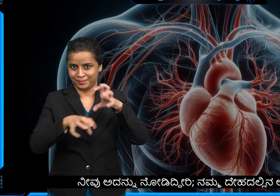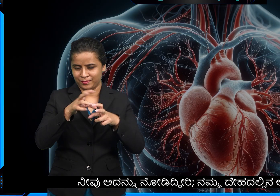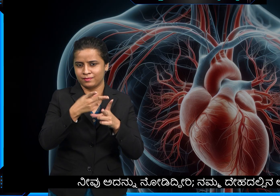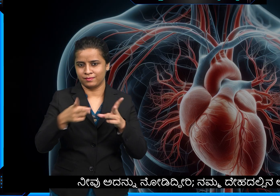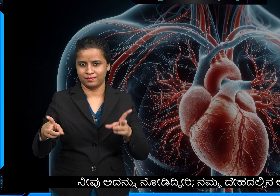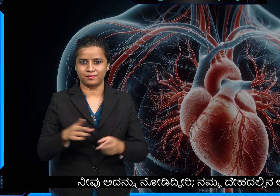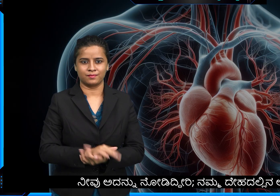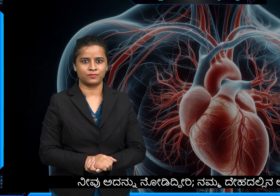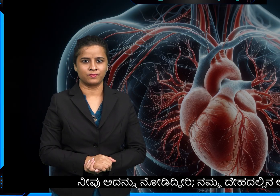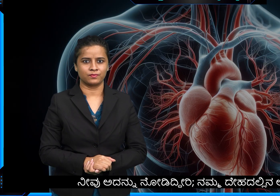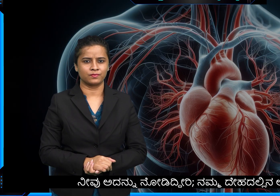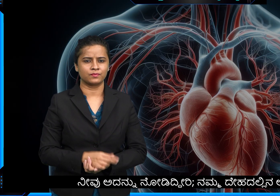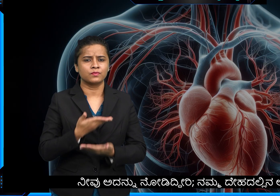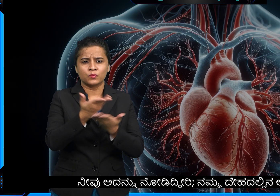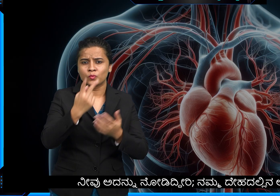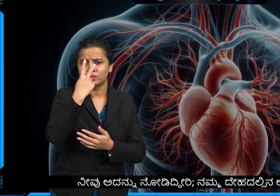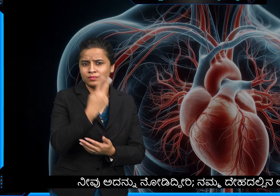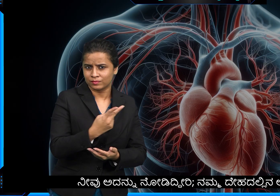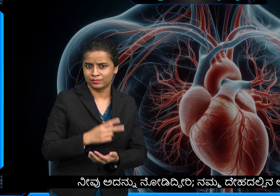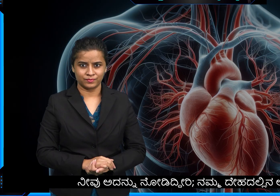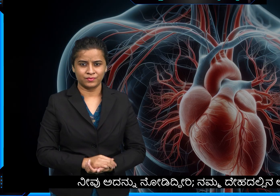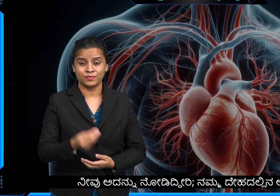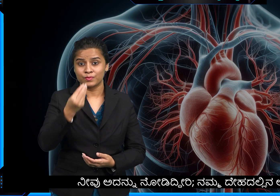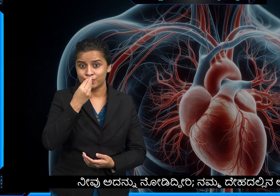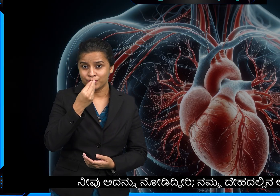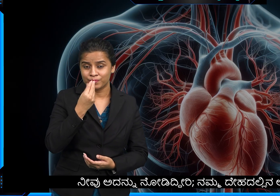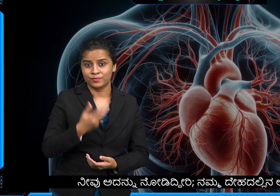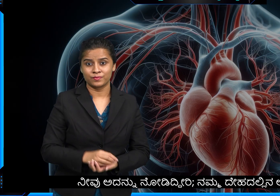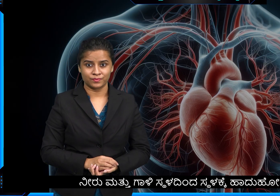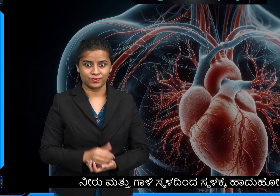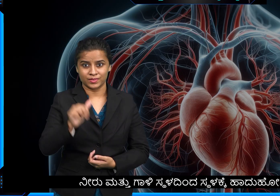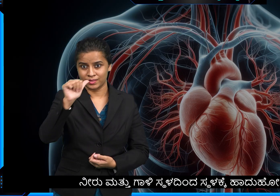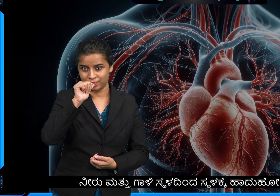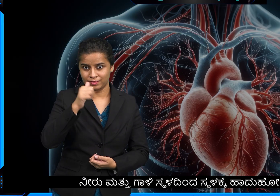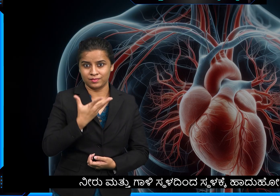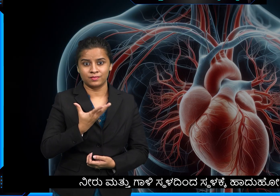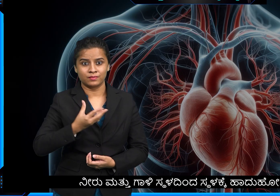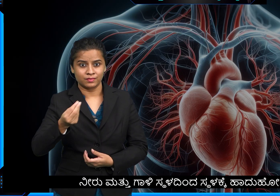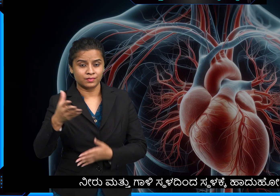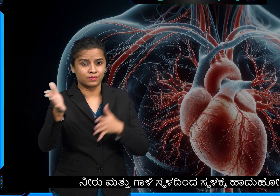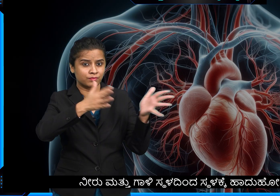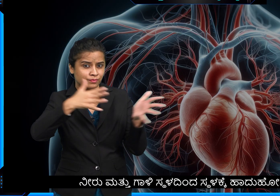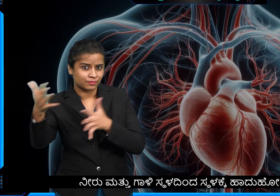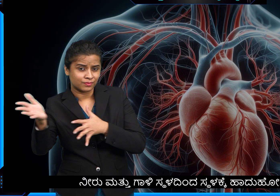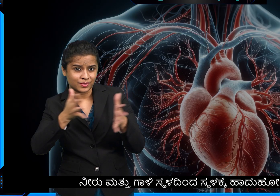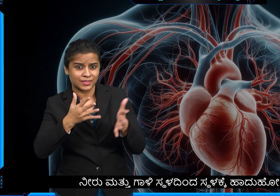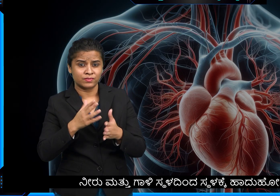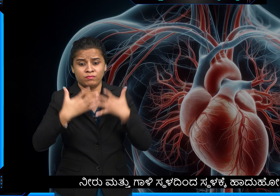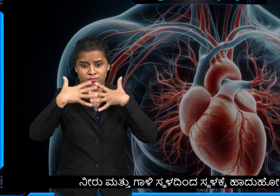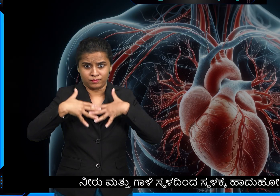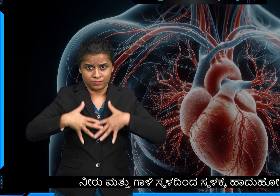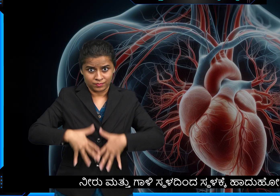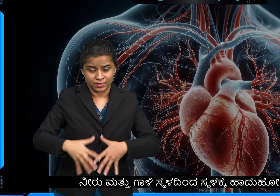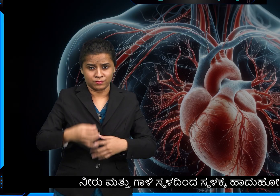ಭಾವಿಸುತ್ತೇನೆ. ನೀವು ಅದನ್ನು ನೋಡಿದ್ದೀರಿ. ನಮ್ಮ ದೇಹದಲ್ಲಿನ ಆಹಾರ, ನೀರು ಮತ್ತು ಗಾಳಿ ಸ್ಥಳದಿಂದ